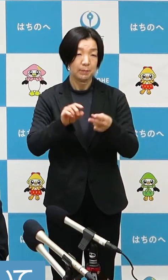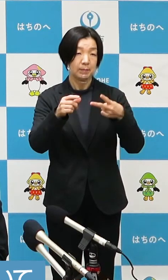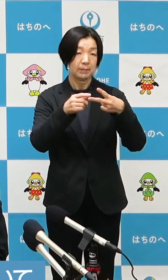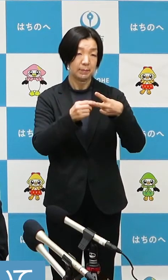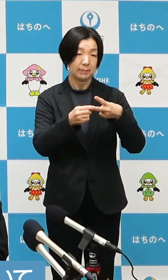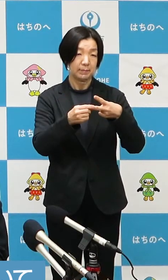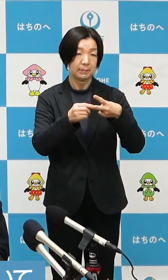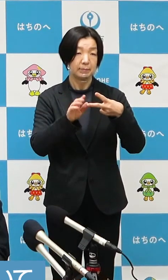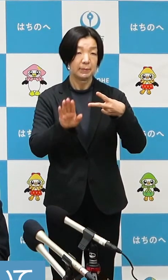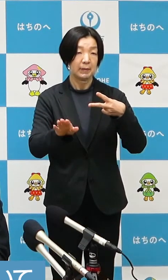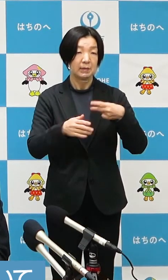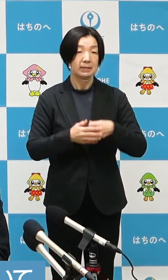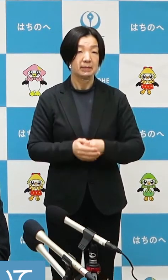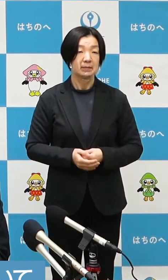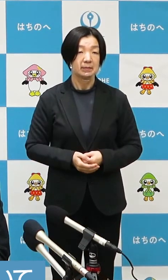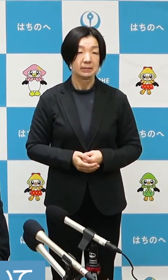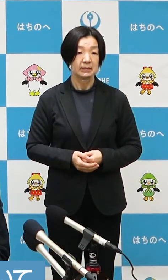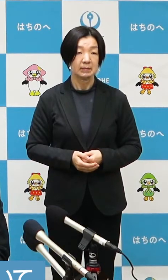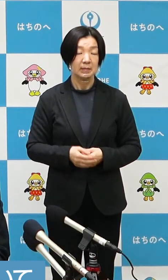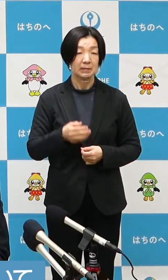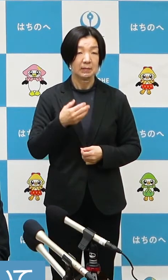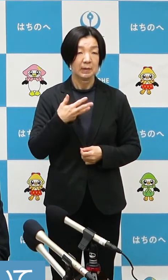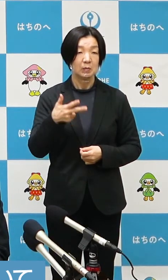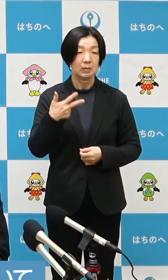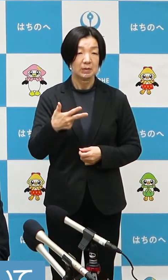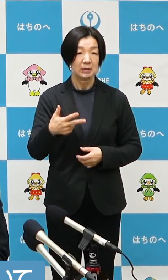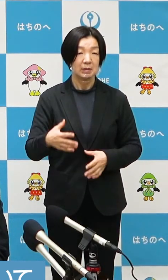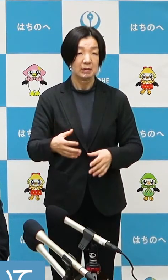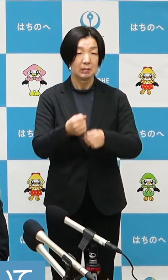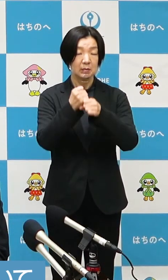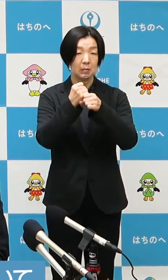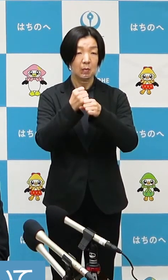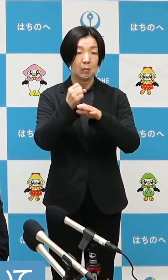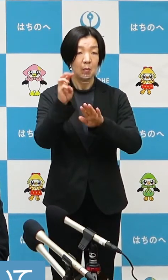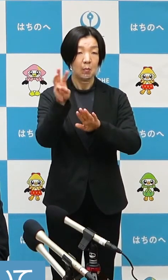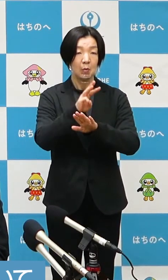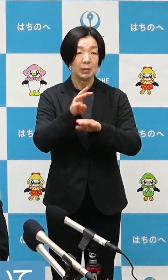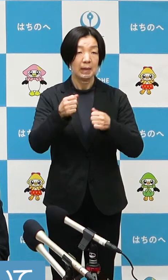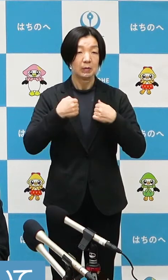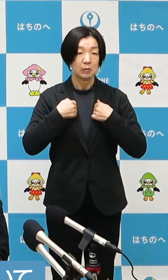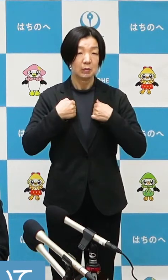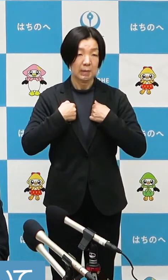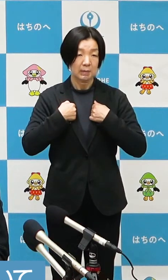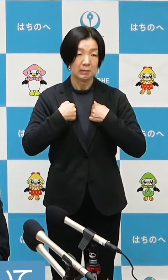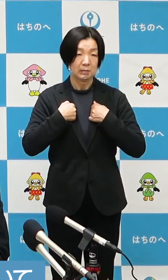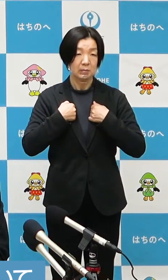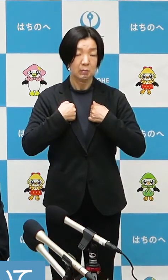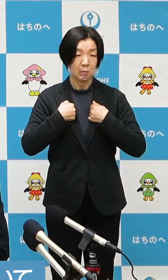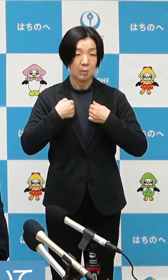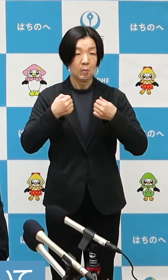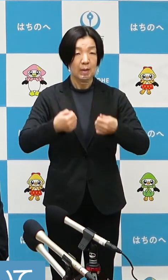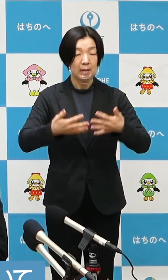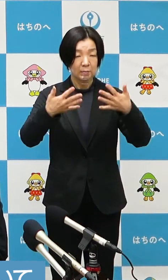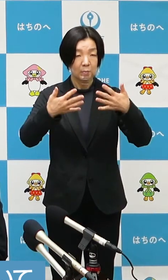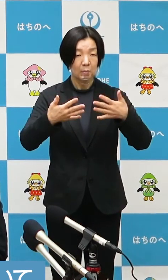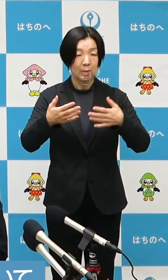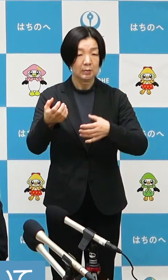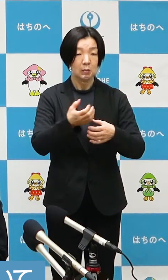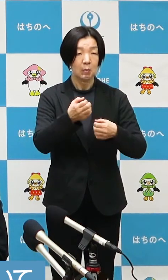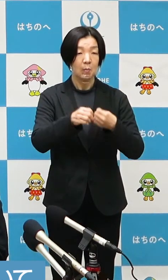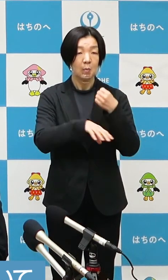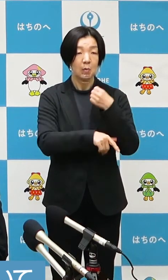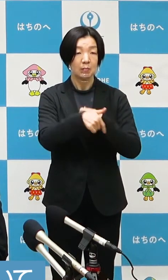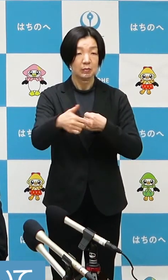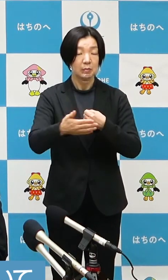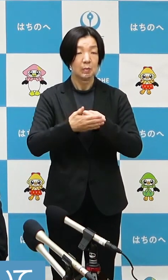部構成となっております八戸市総合防災訓練の映像では消防本部の協力を得